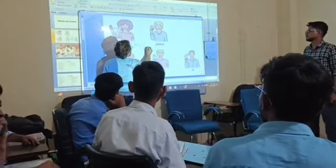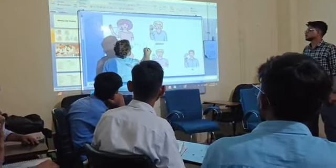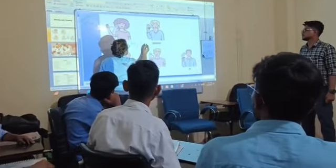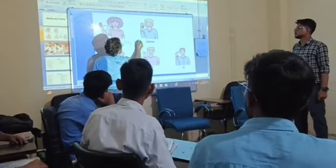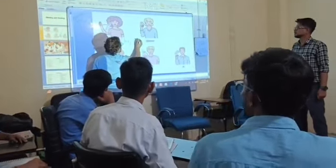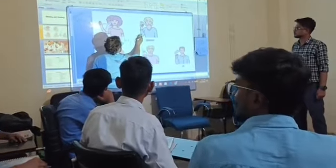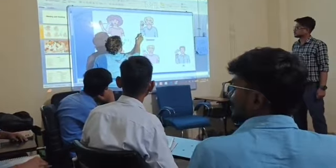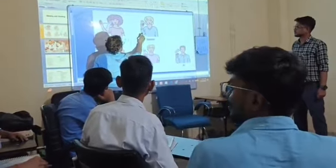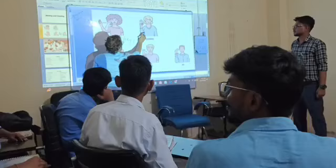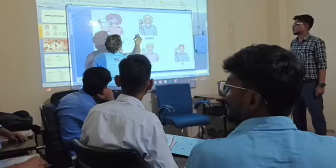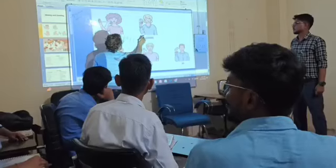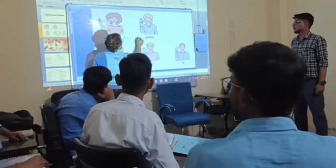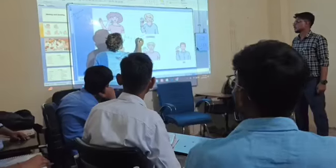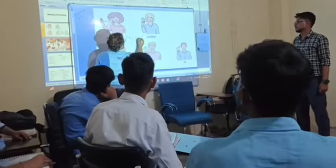ऐसे